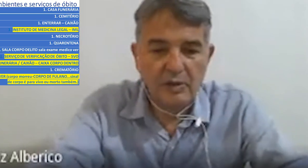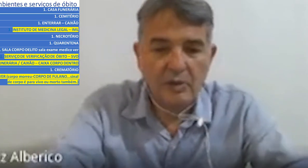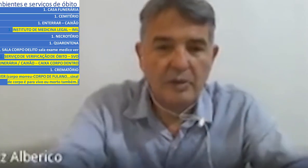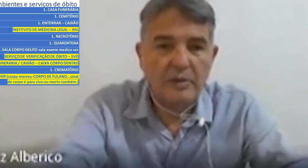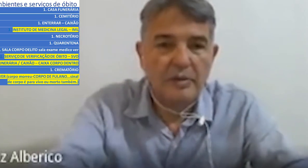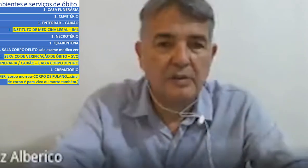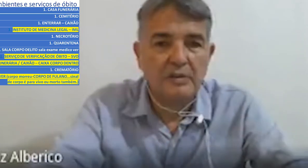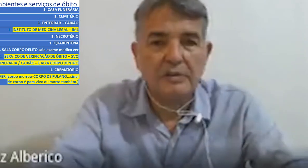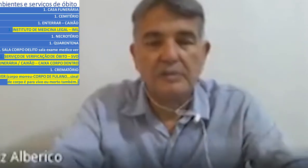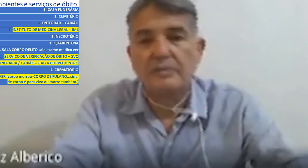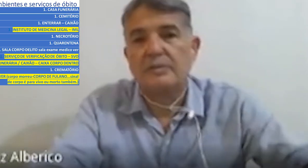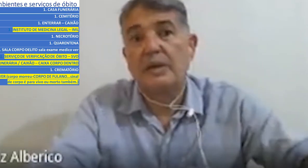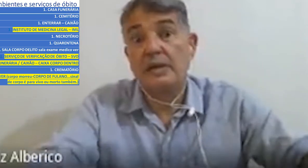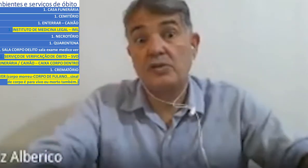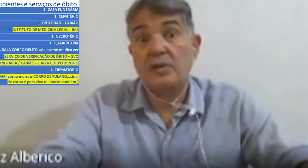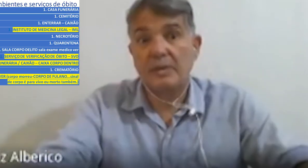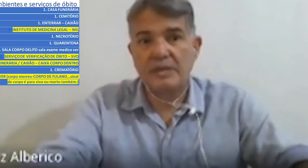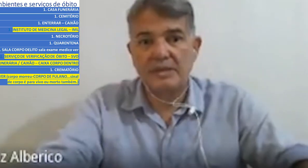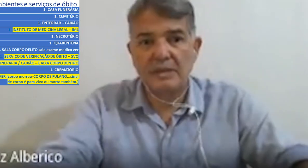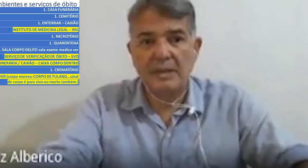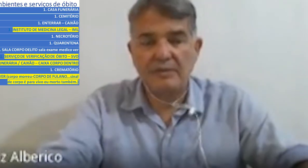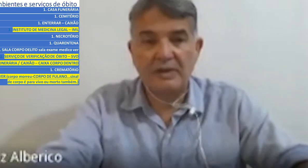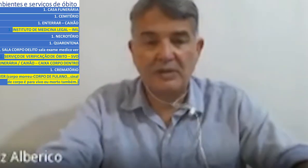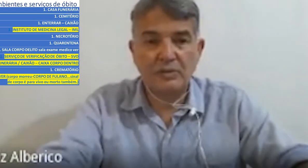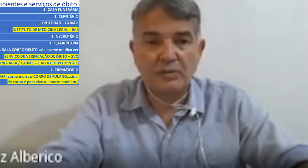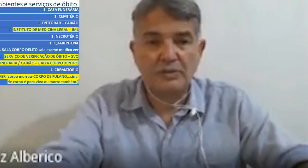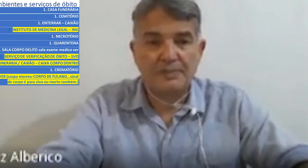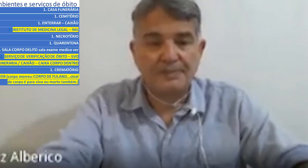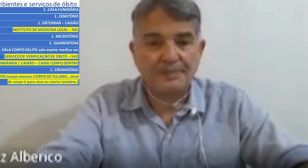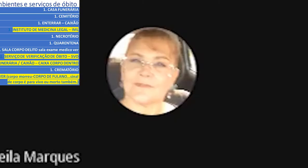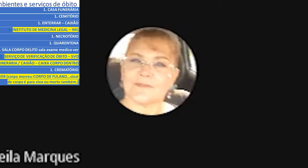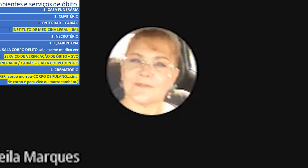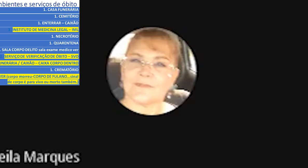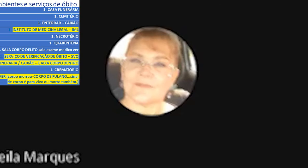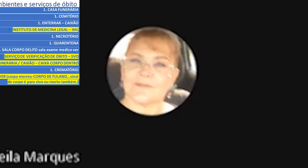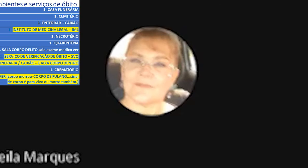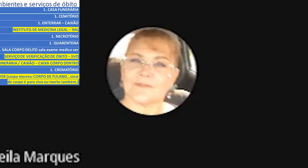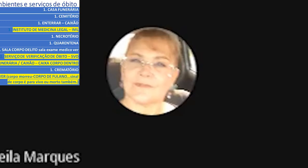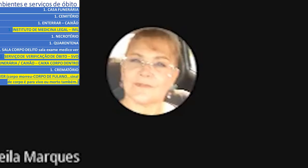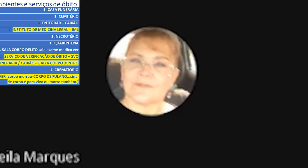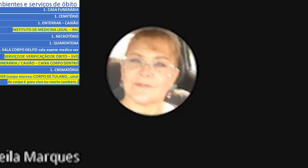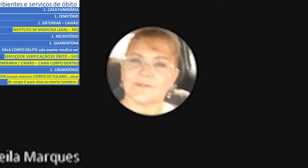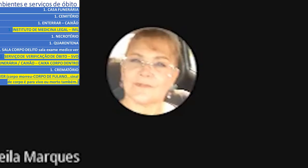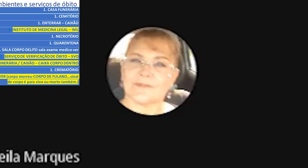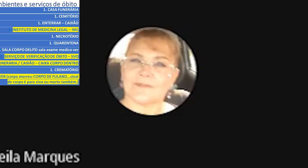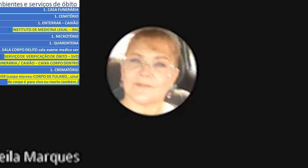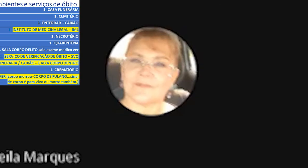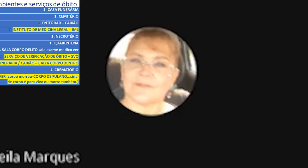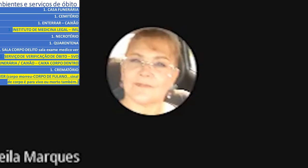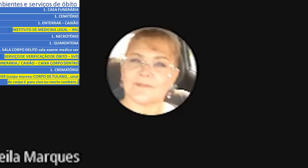SVO. É isso que precisa ser refletido. A gente pode falar que seria o estudo do corpo, o estudo